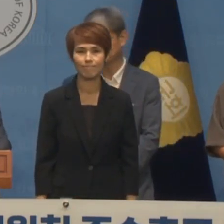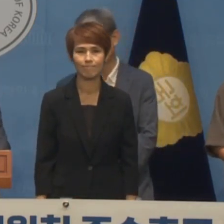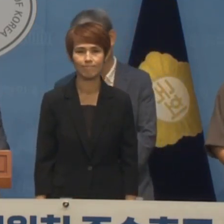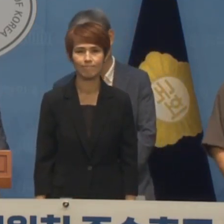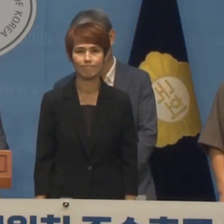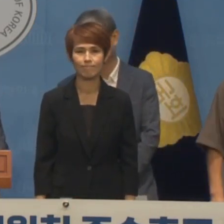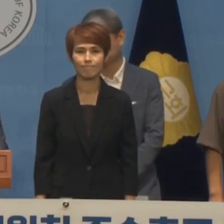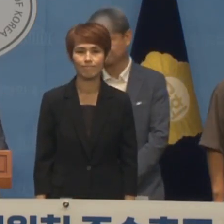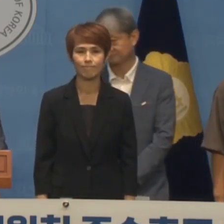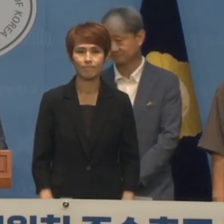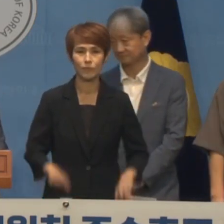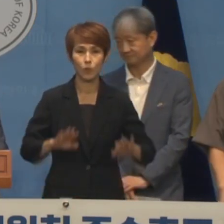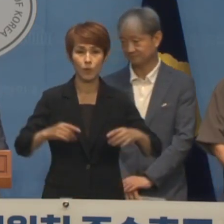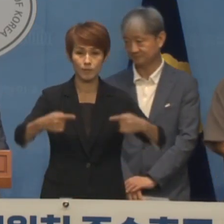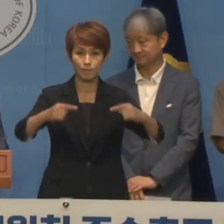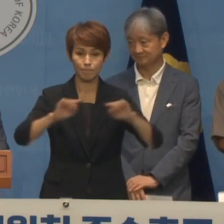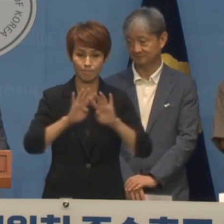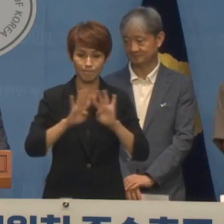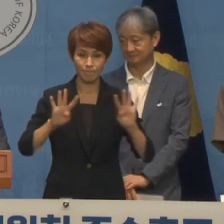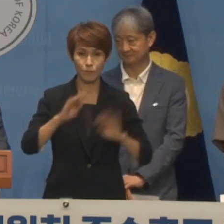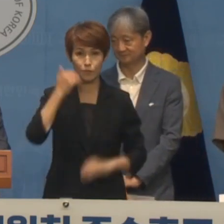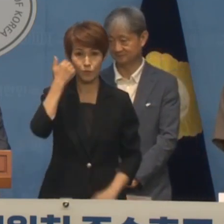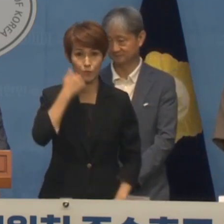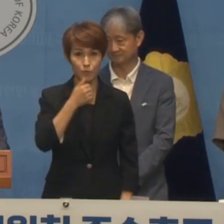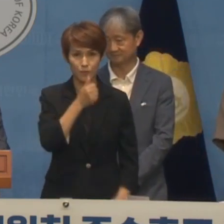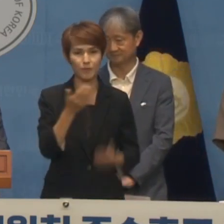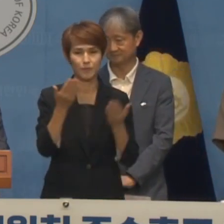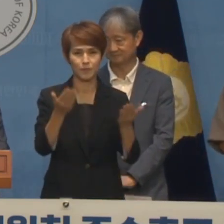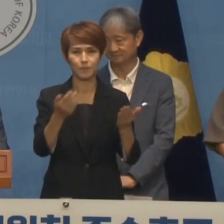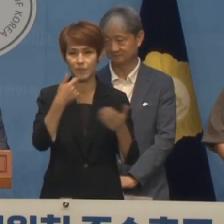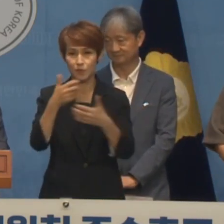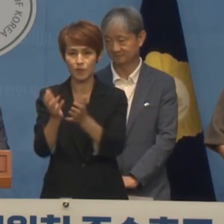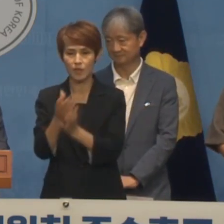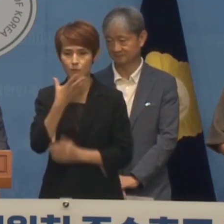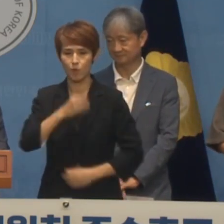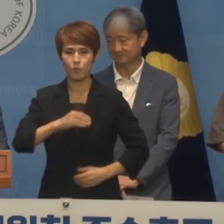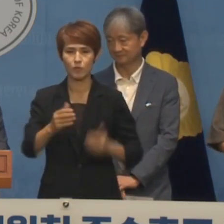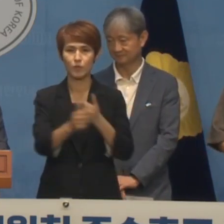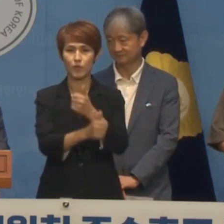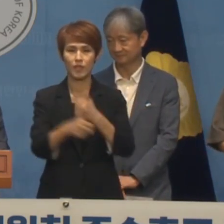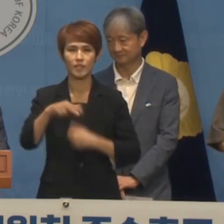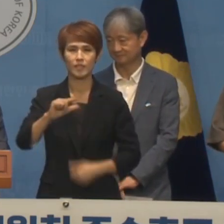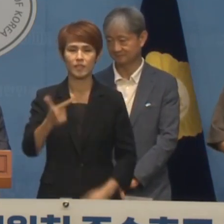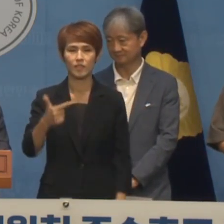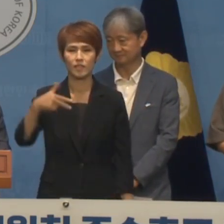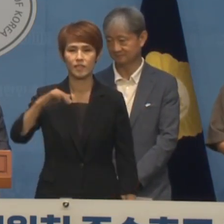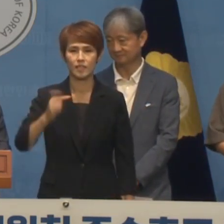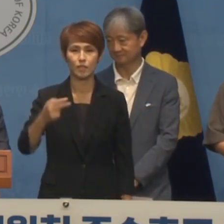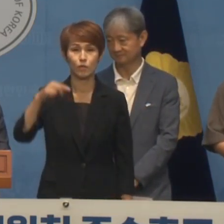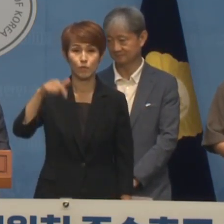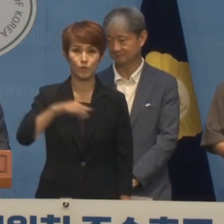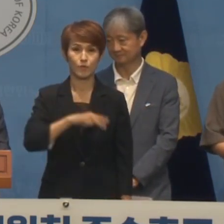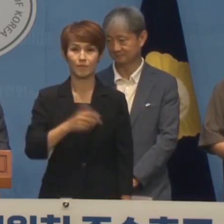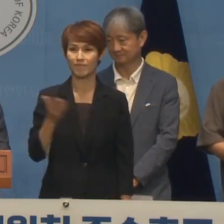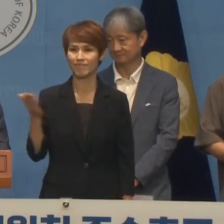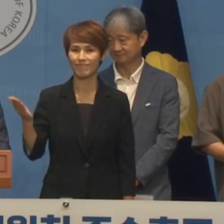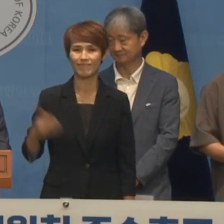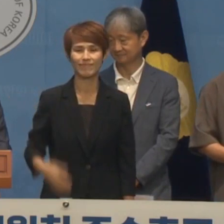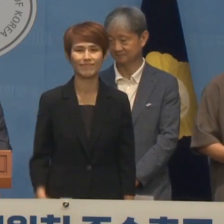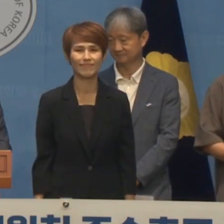먼저 참석자를 소개하겠습니다. 더불어민주당 보건복지위원회 전진숙 의원님 참석하셨습니다.